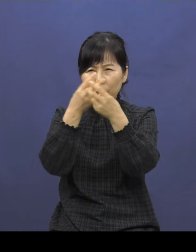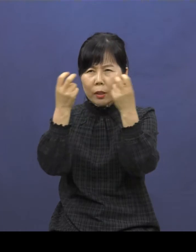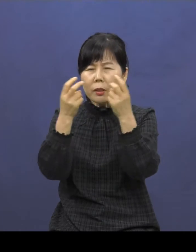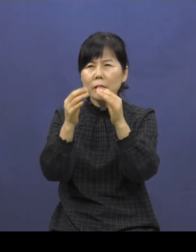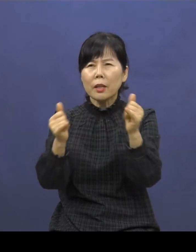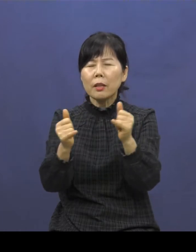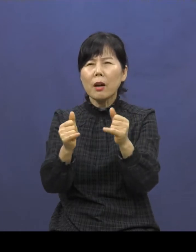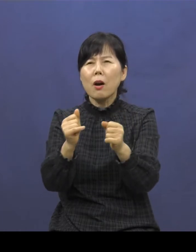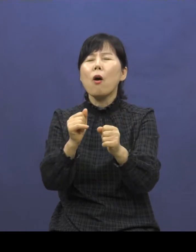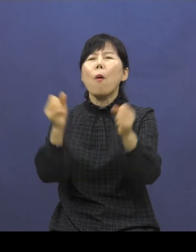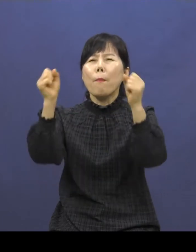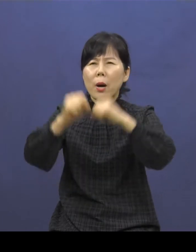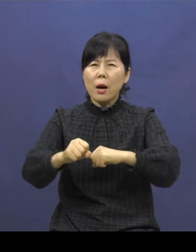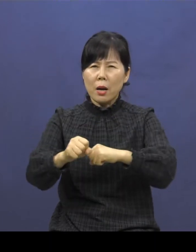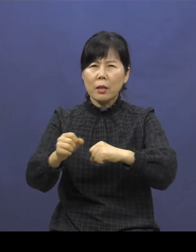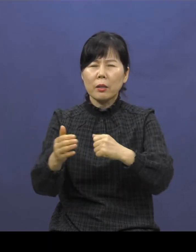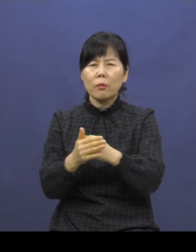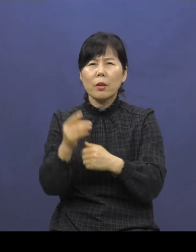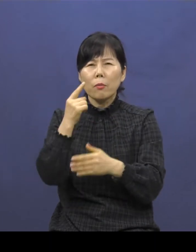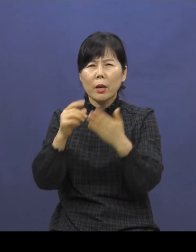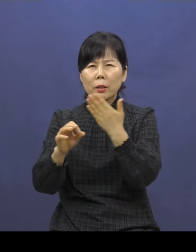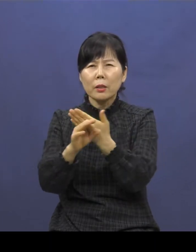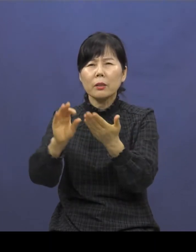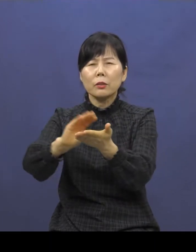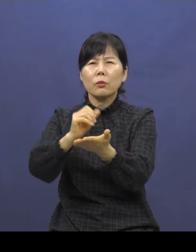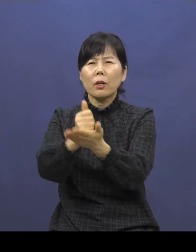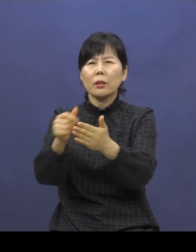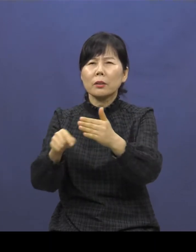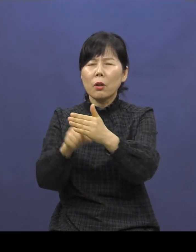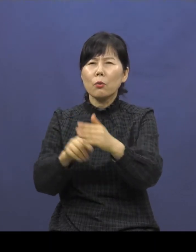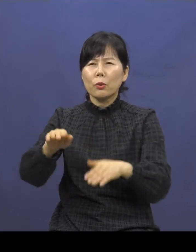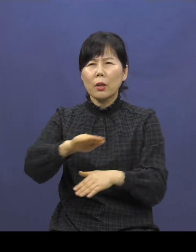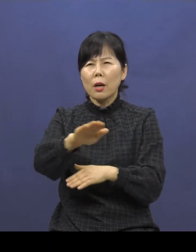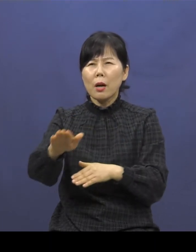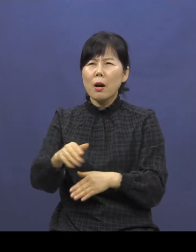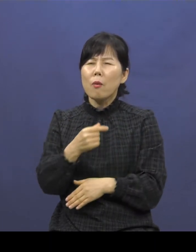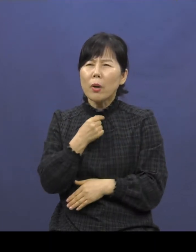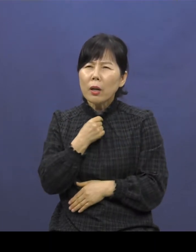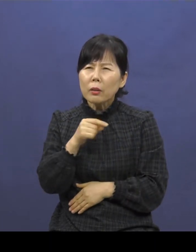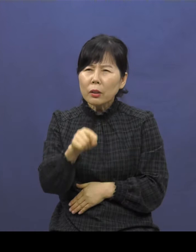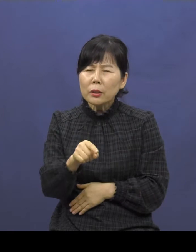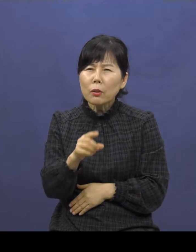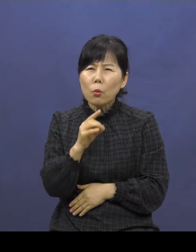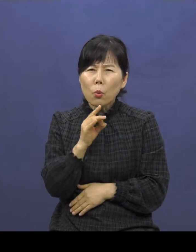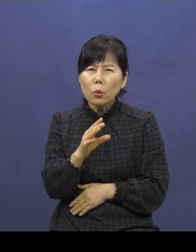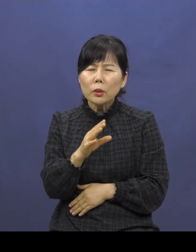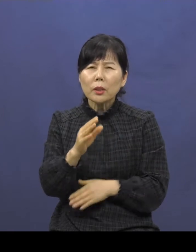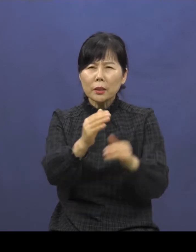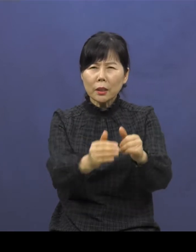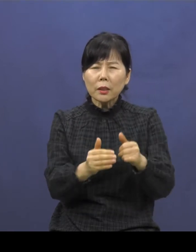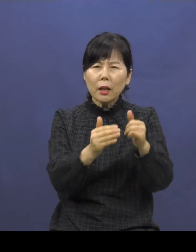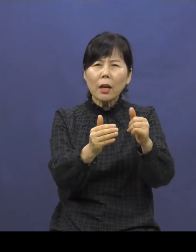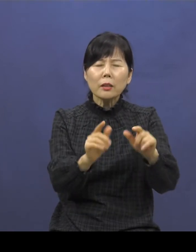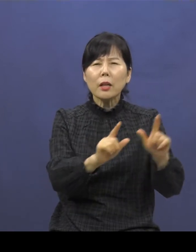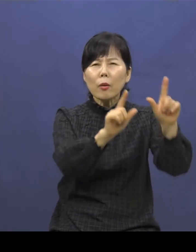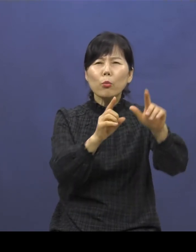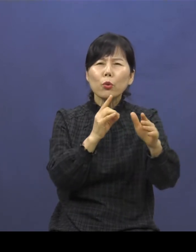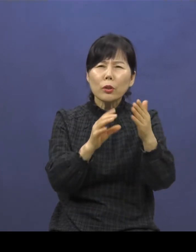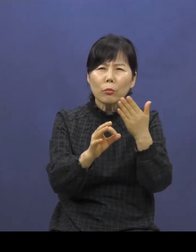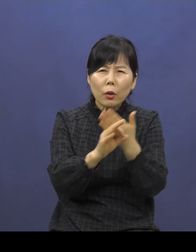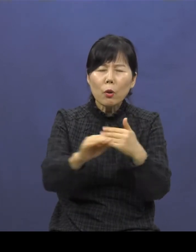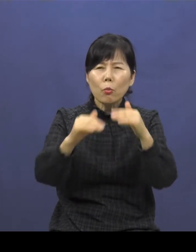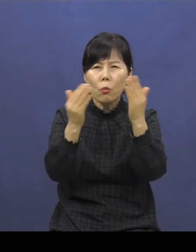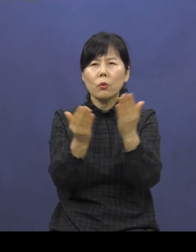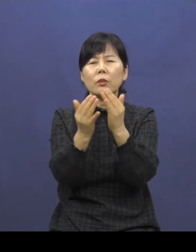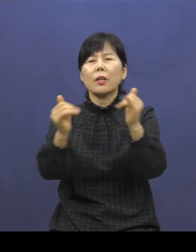그리스도 안에서 잠자는 자도 망하였으리니 만일 그리스도 안에서 우리의 바라는 것이 다만 이 세상